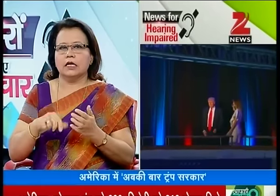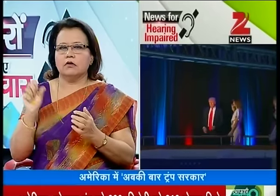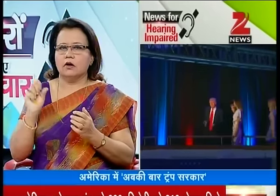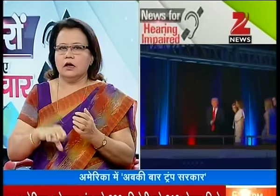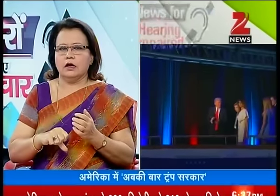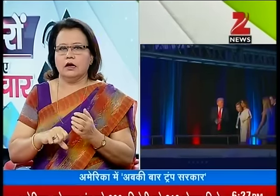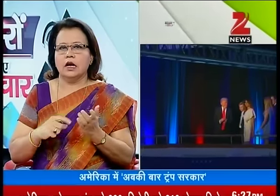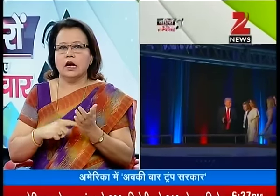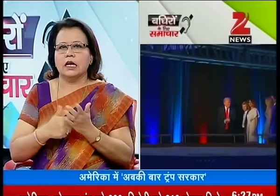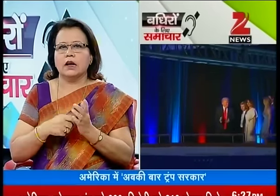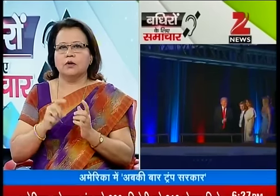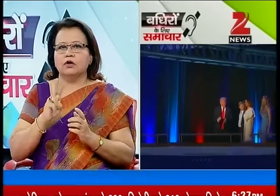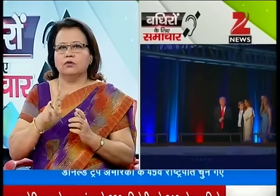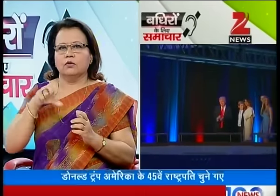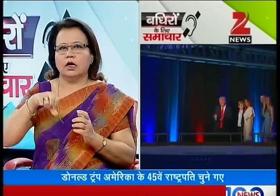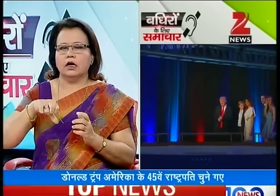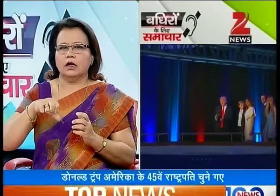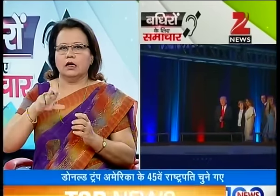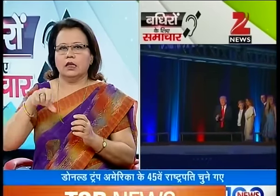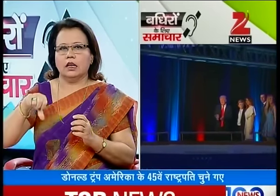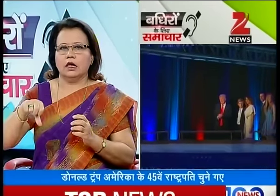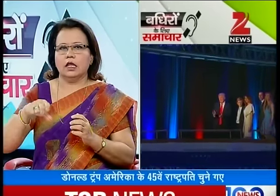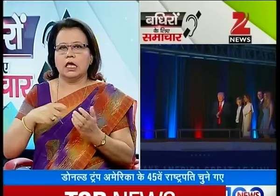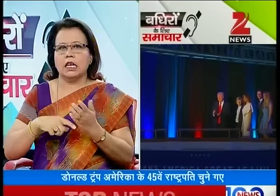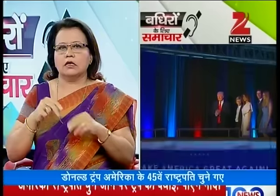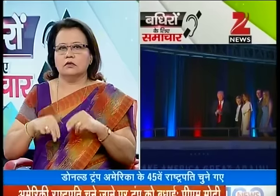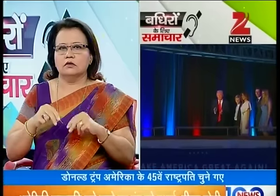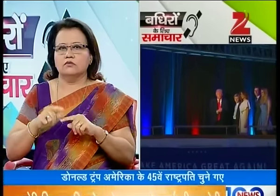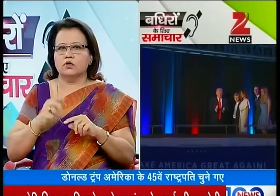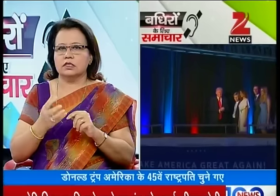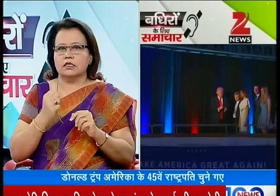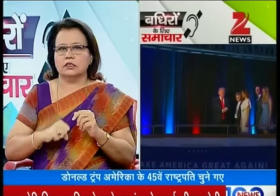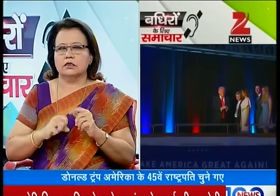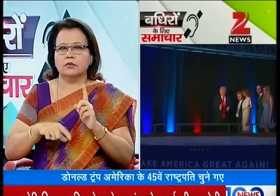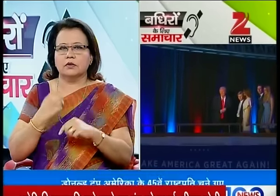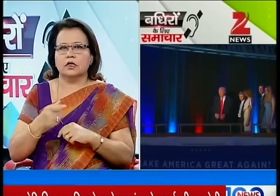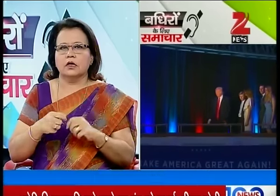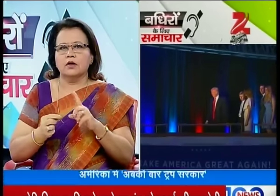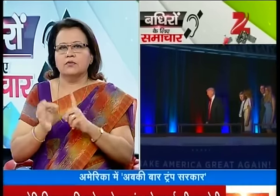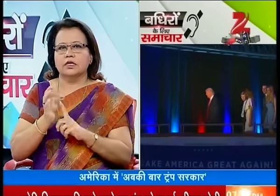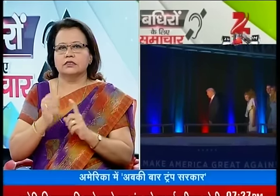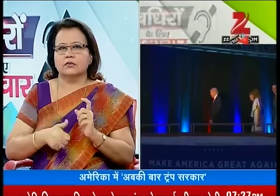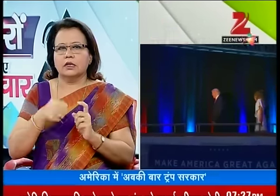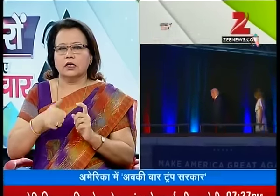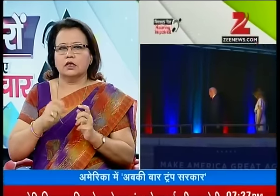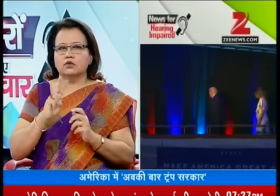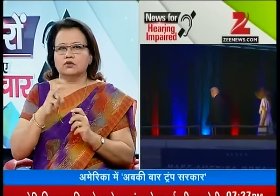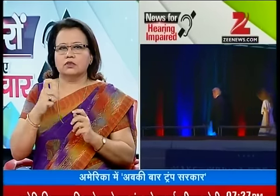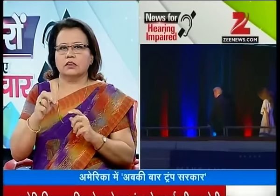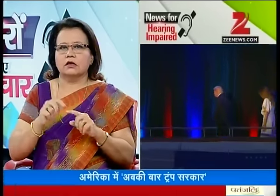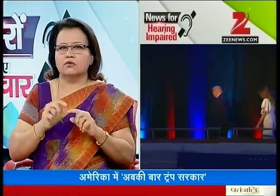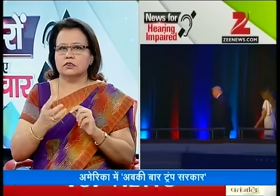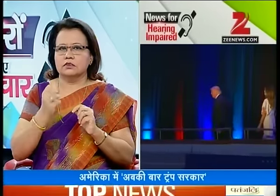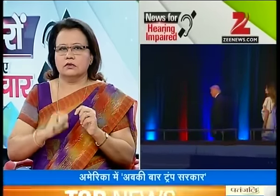क्लिंटन को हरा दिया है। ट्रंप ने दोनों 279 इलेक्टोरल वोट्स हासिल किए, जबकि राष्ट्रपति बनने के लिए